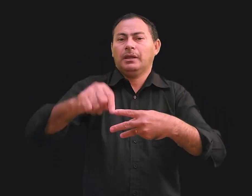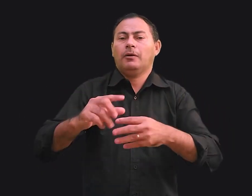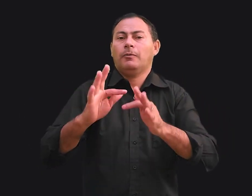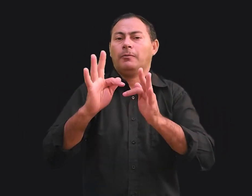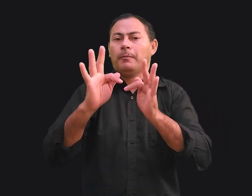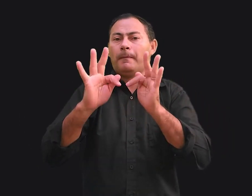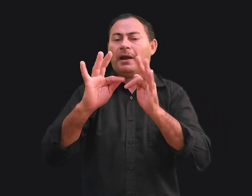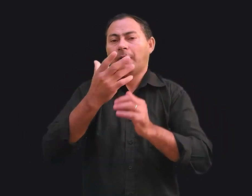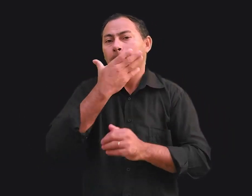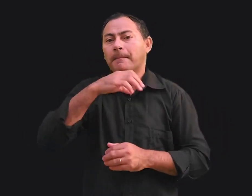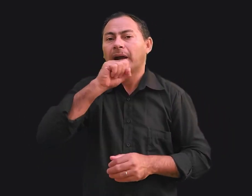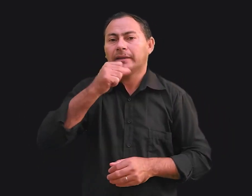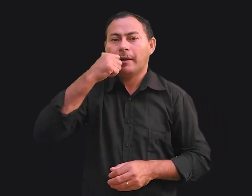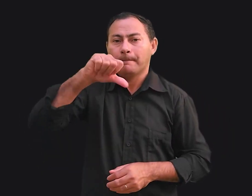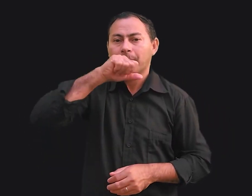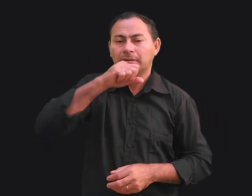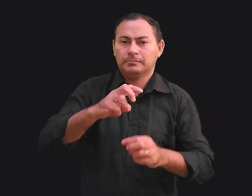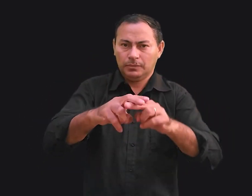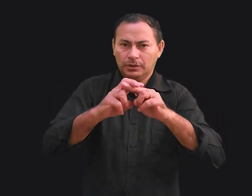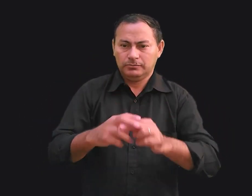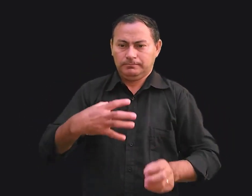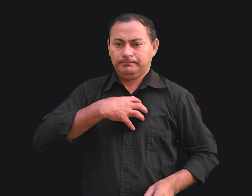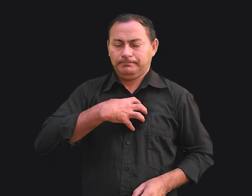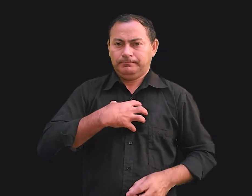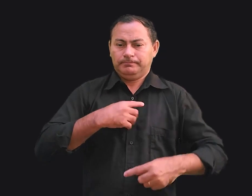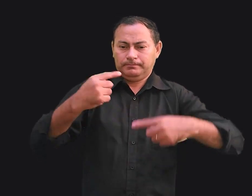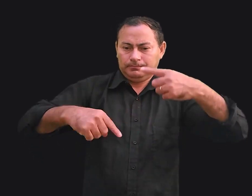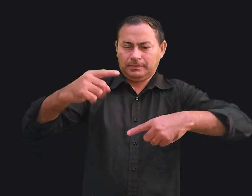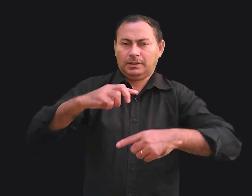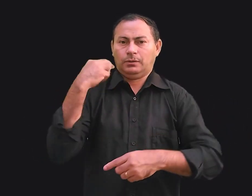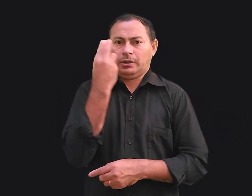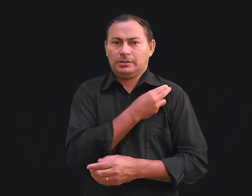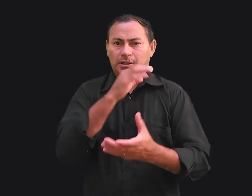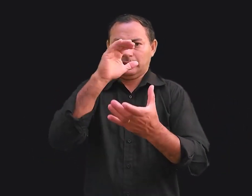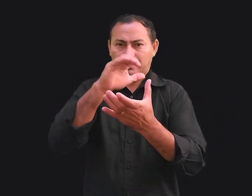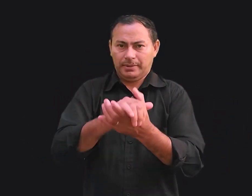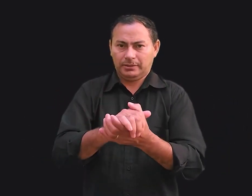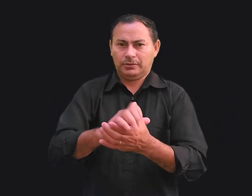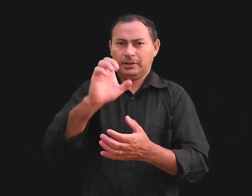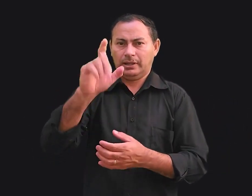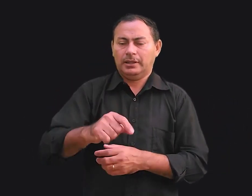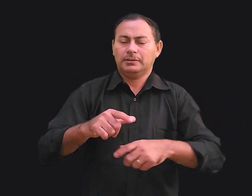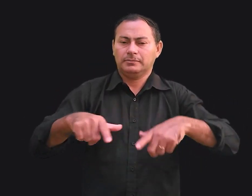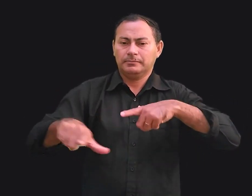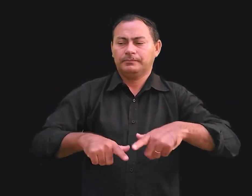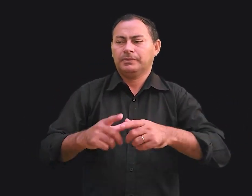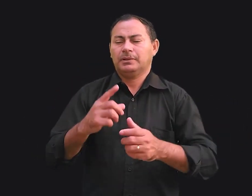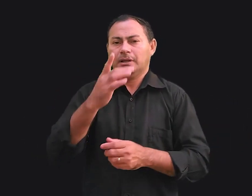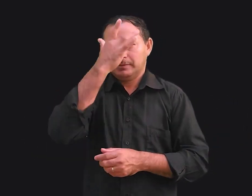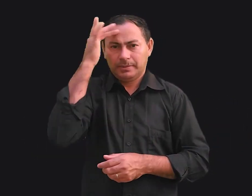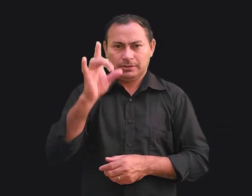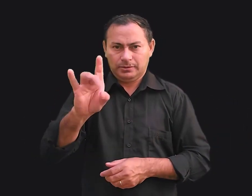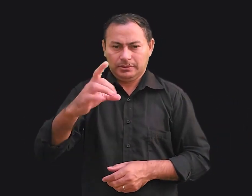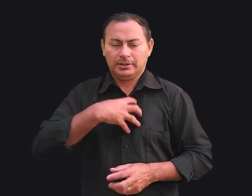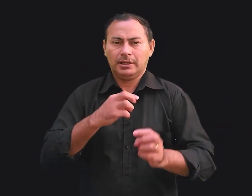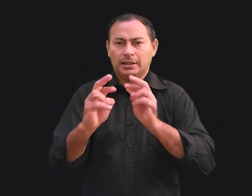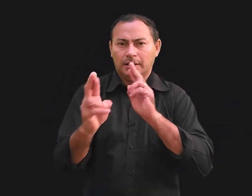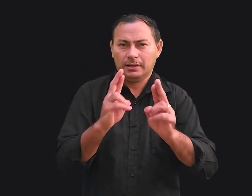os pais. Por isso, a maneira de tratar do nosso casamento é trabalhando os indivíduos dessa relação,